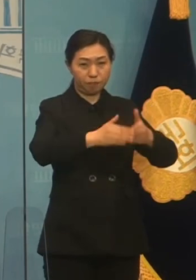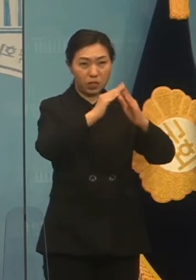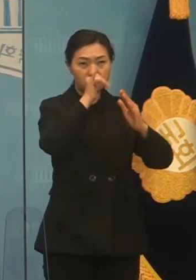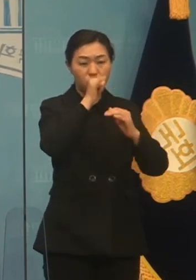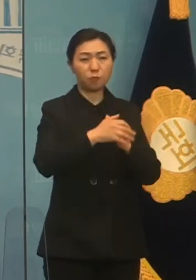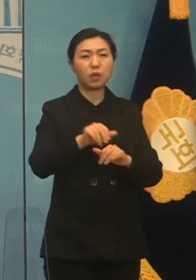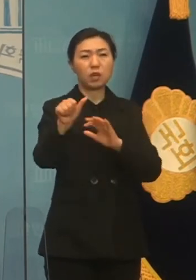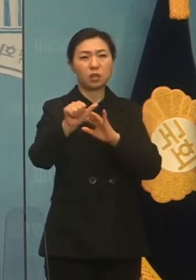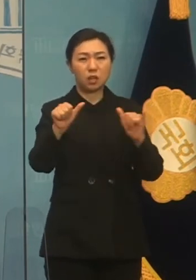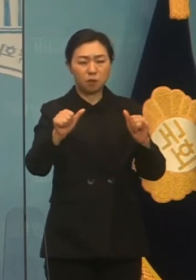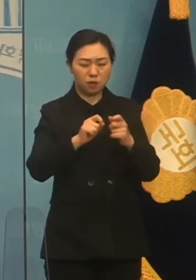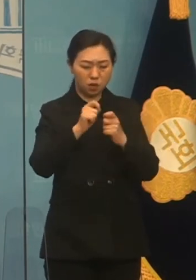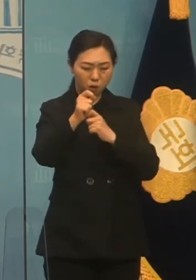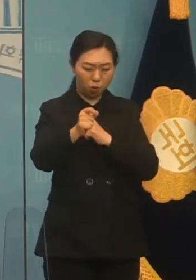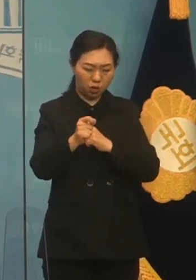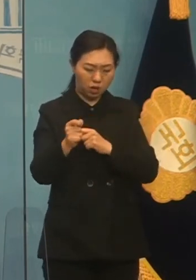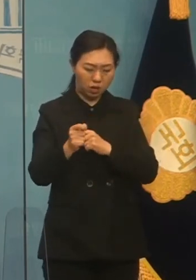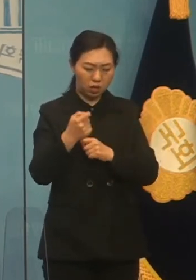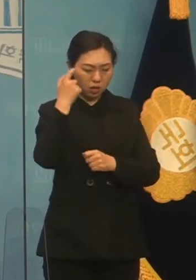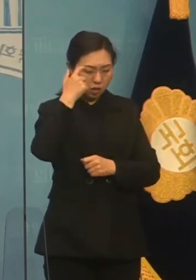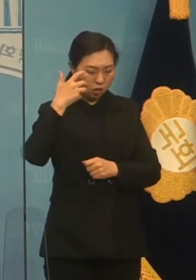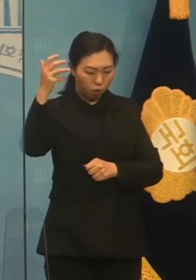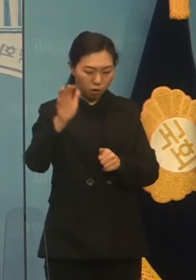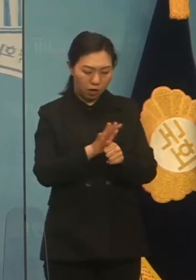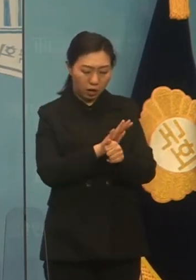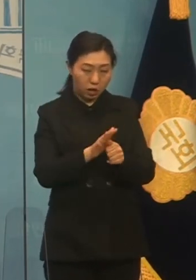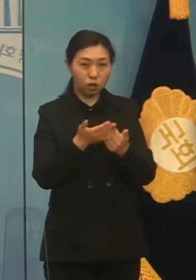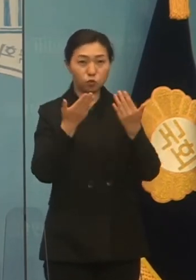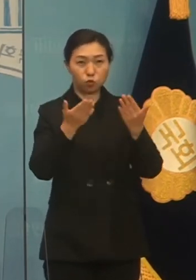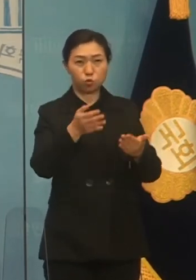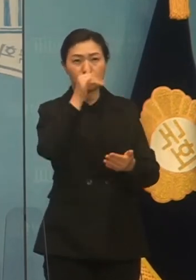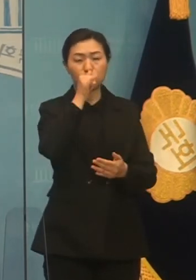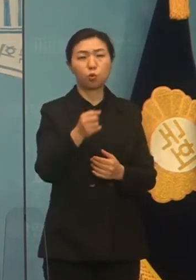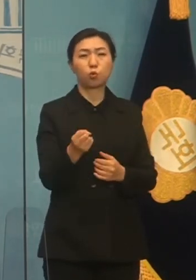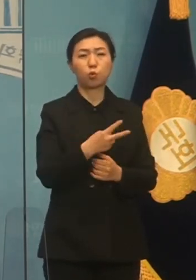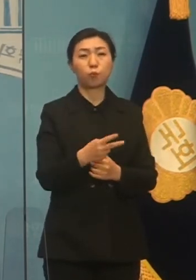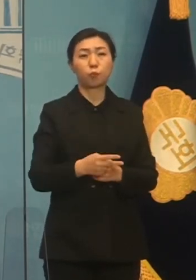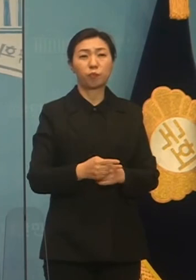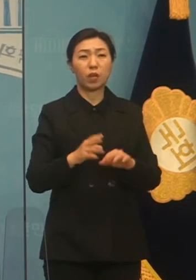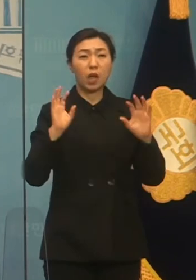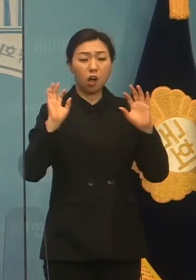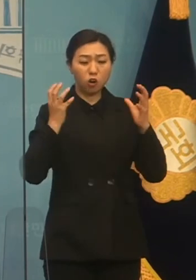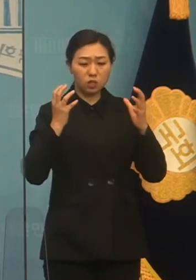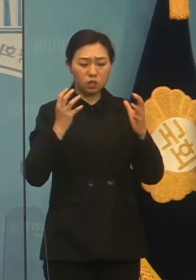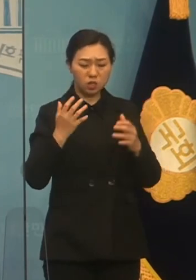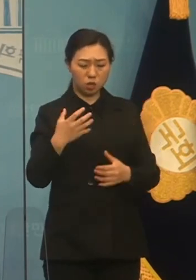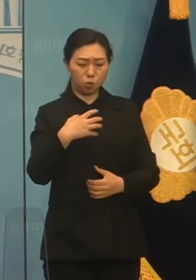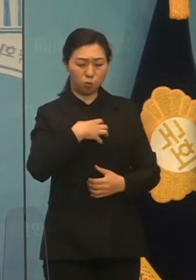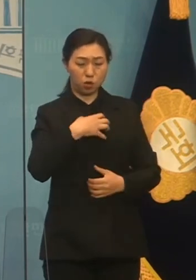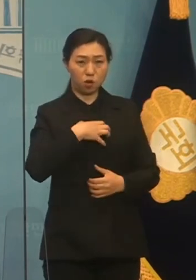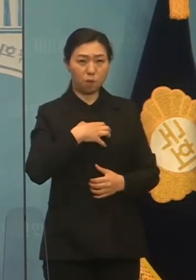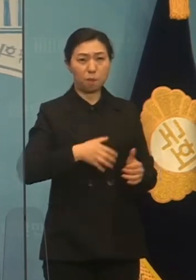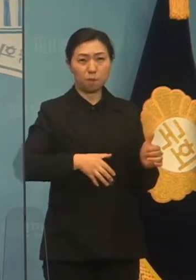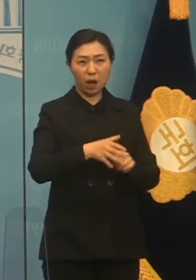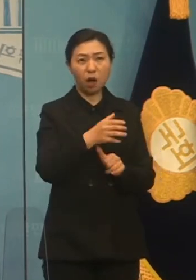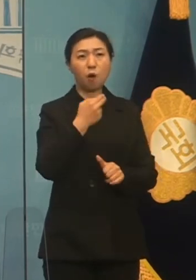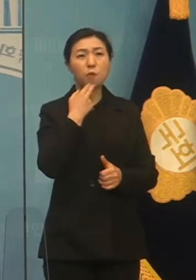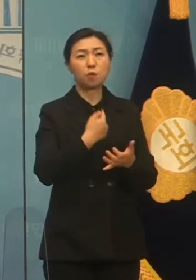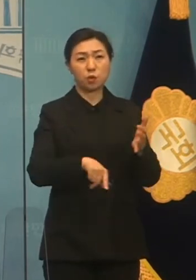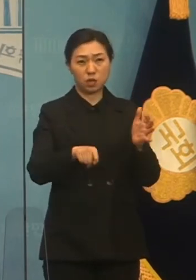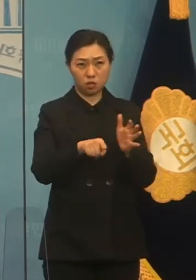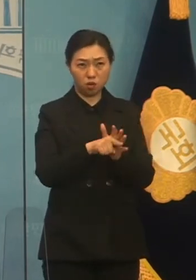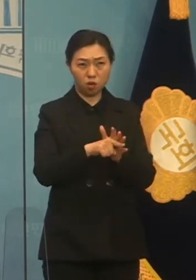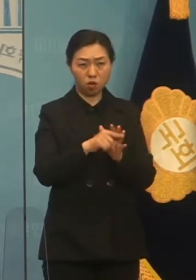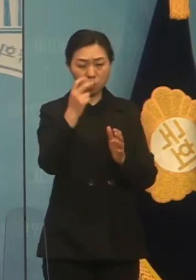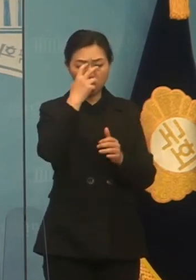기원하고 아이들의 안전이 위협받는 일이 더 이상 발생하지 않기를 염원하며 보호막과